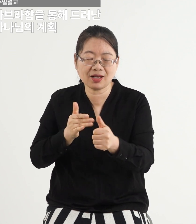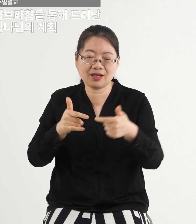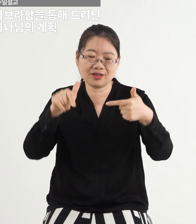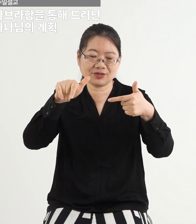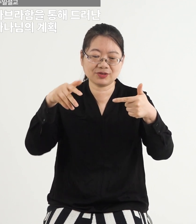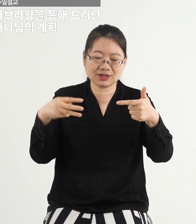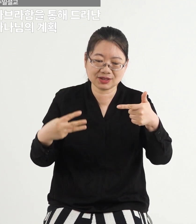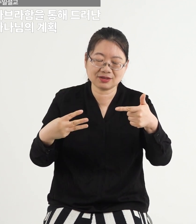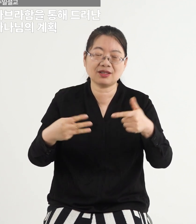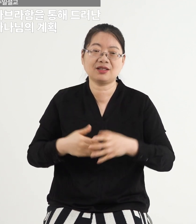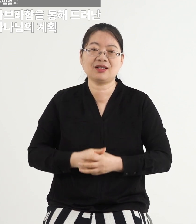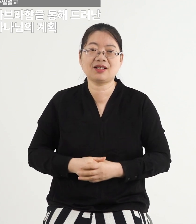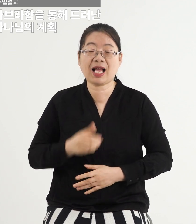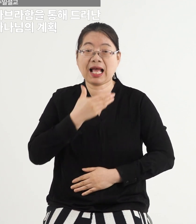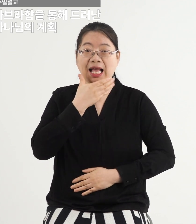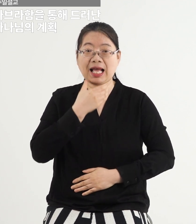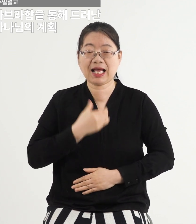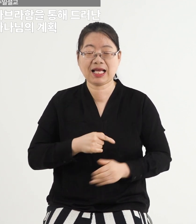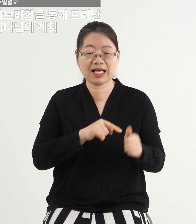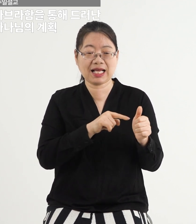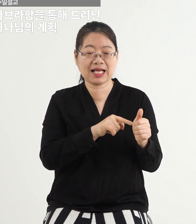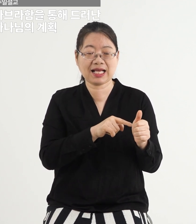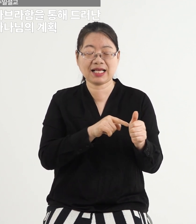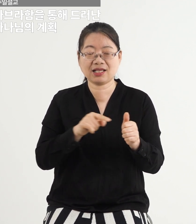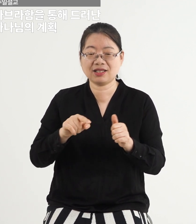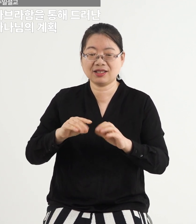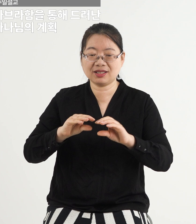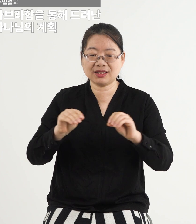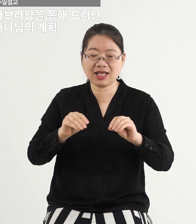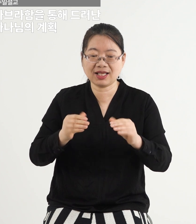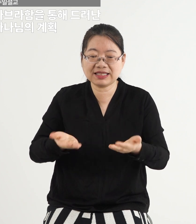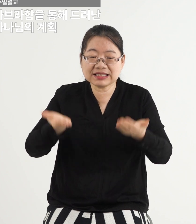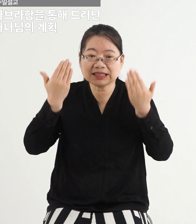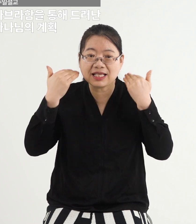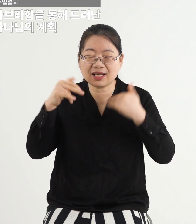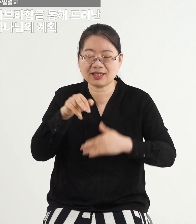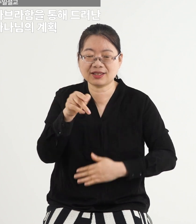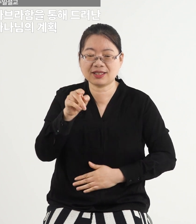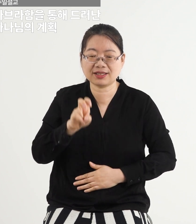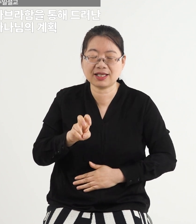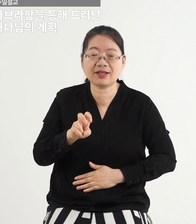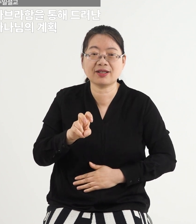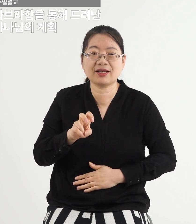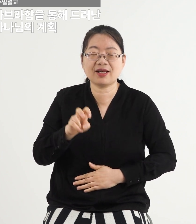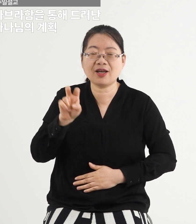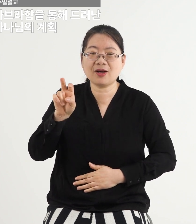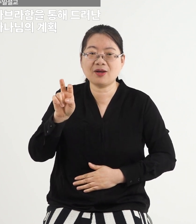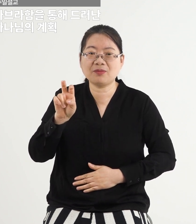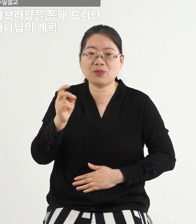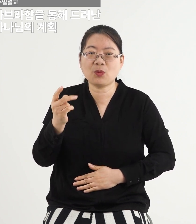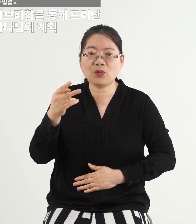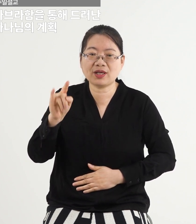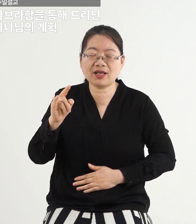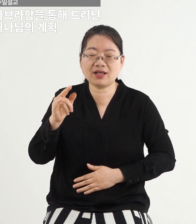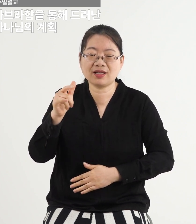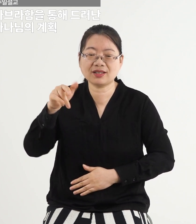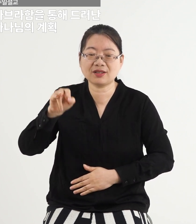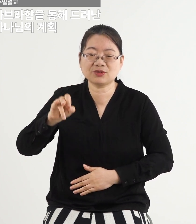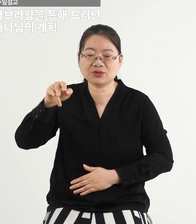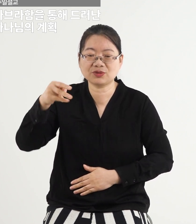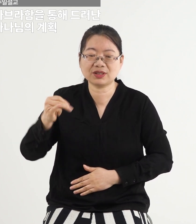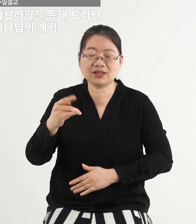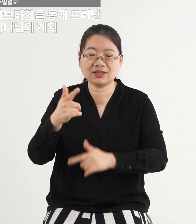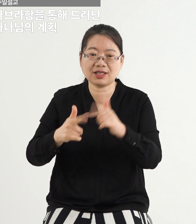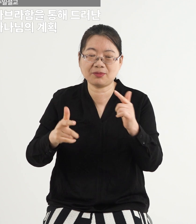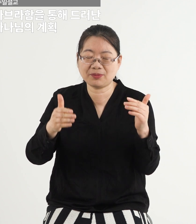6절, 아브라함이 그 땅을 지나 세겜 땅 모래 상수리 나무에 이르니 그때